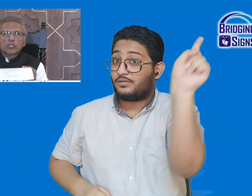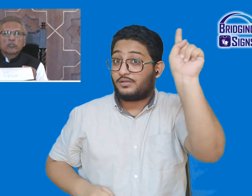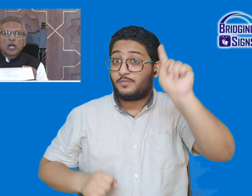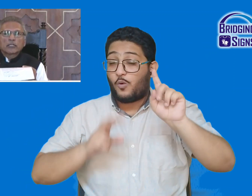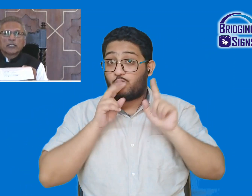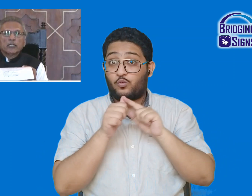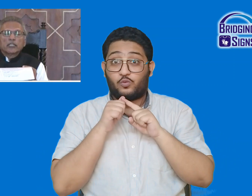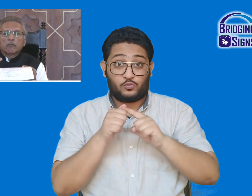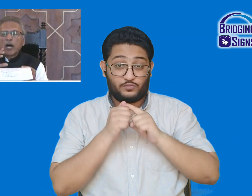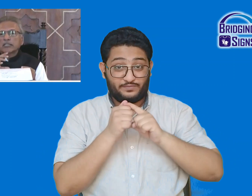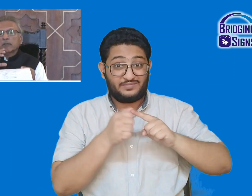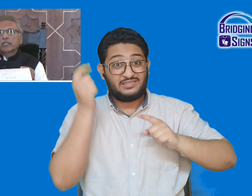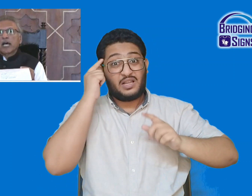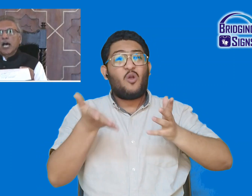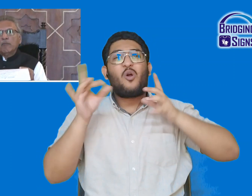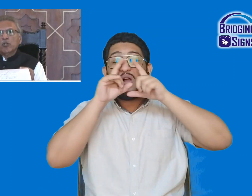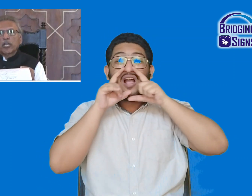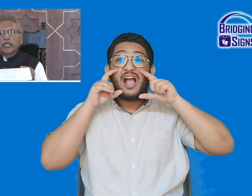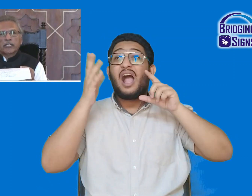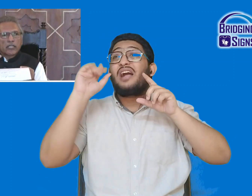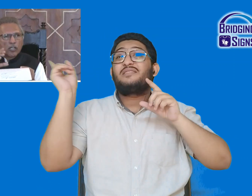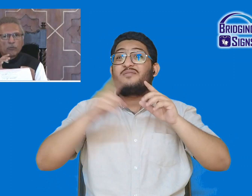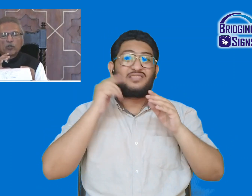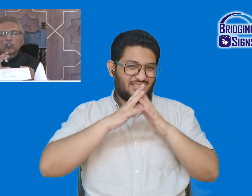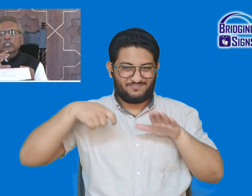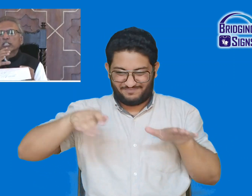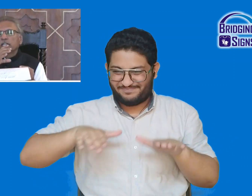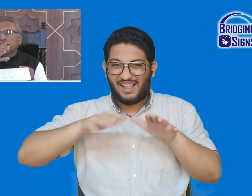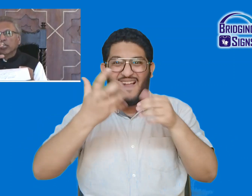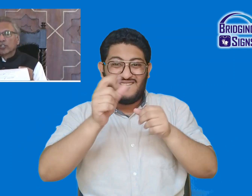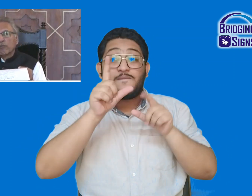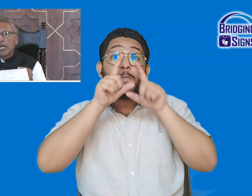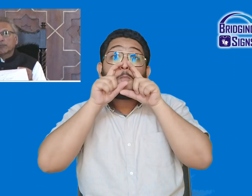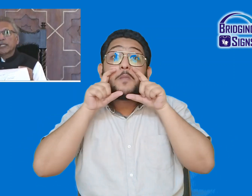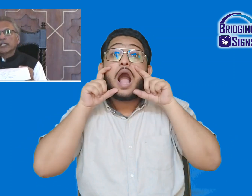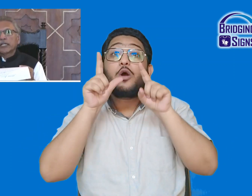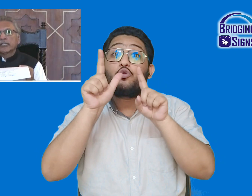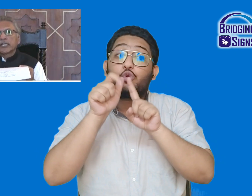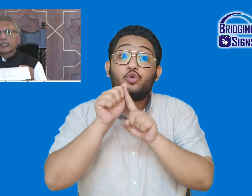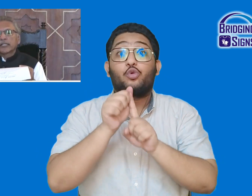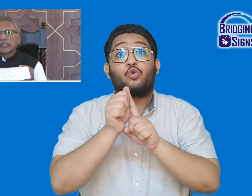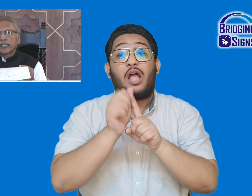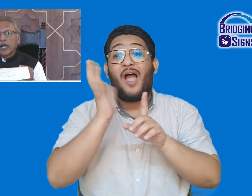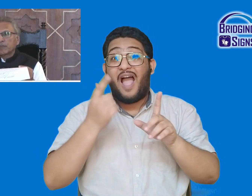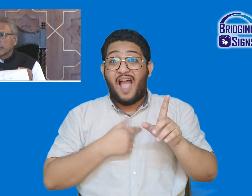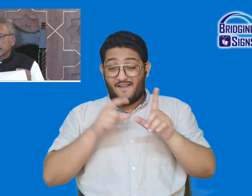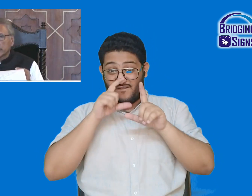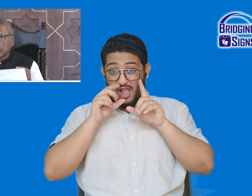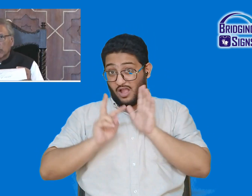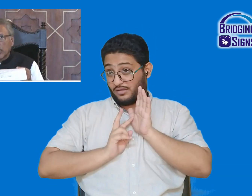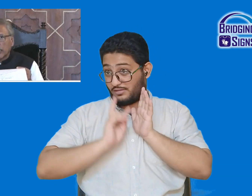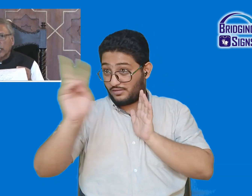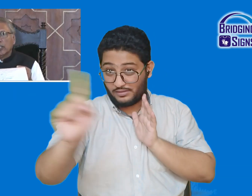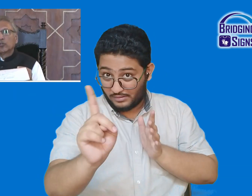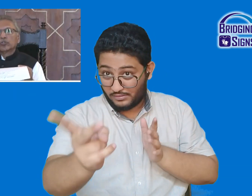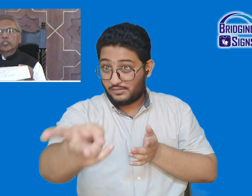بہت ضروری نکات ہیں کہ ماسک اب اتنا عام ہو گیا ہے کہ گھروں میں لوگوں نے سی لیے, تو ماسک پہن کر احتیاط کریں کہ اپنے سے کسی